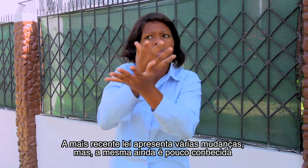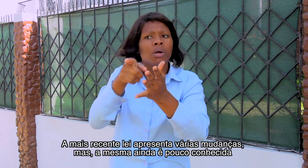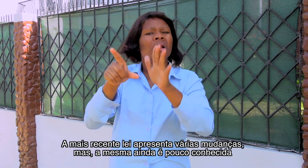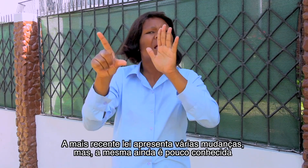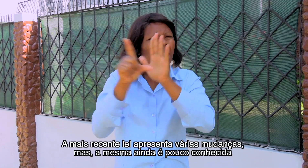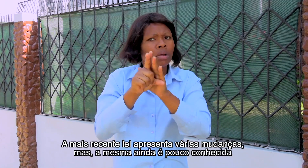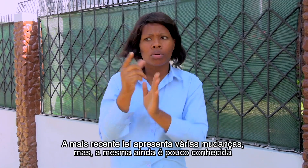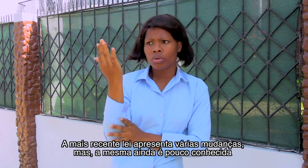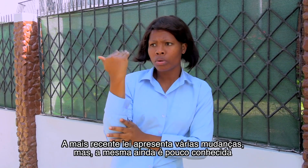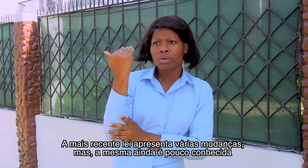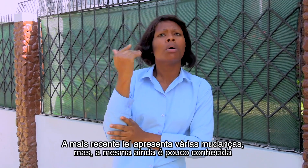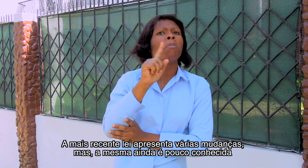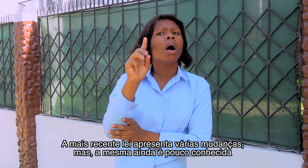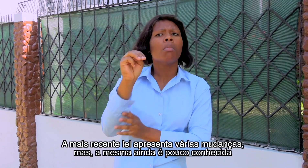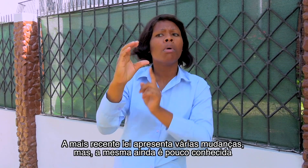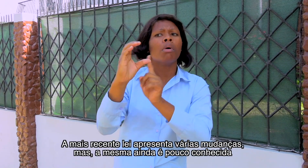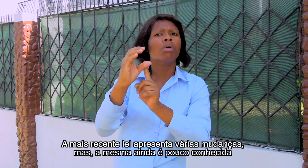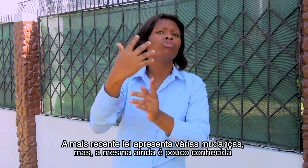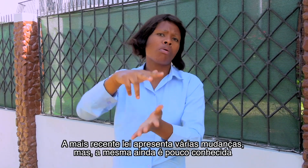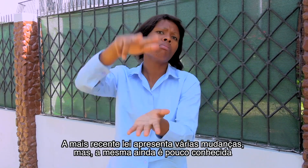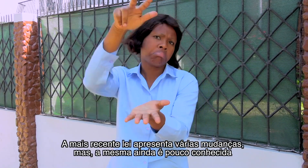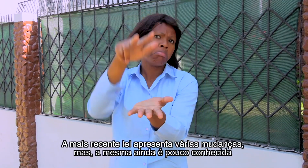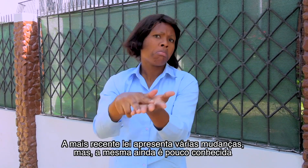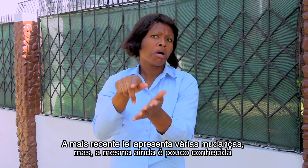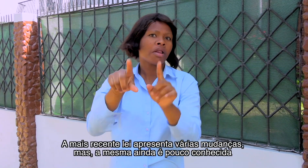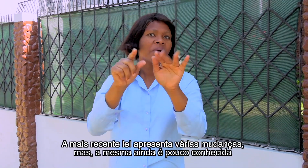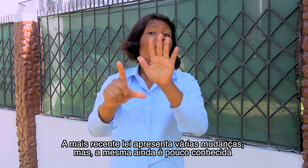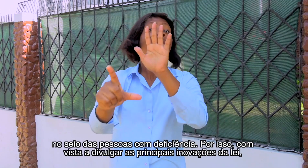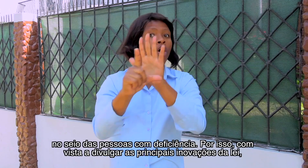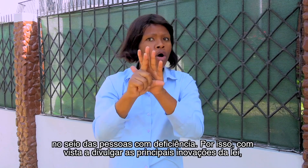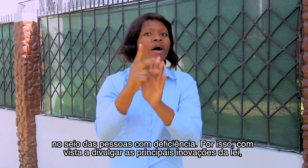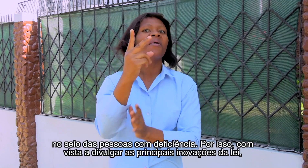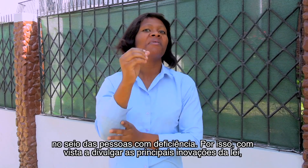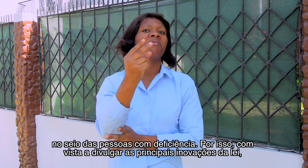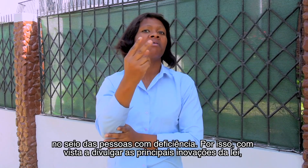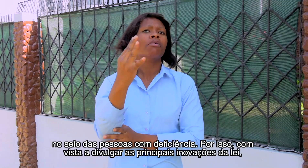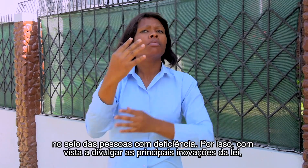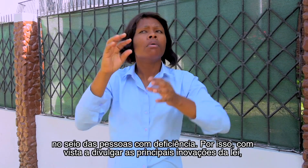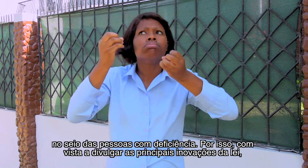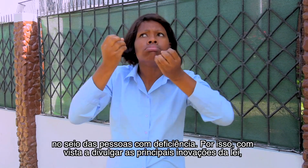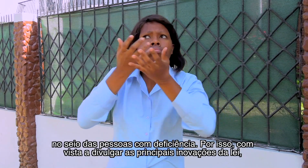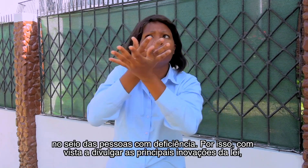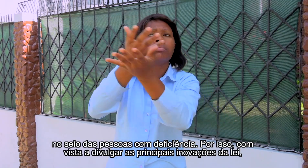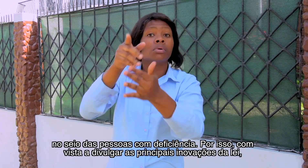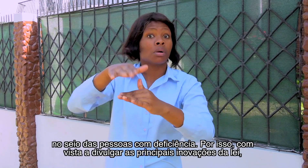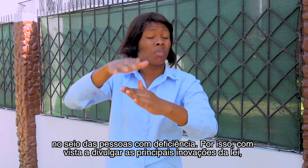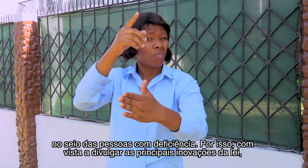lei apresenta várias mudanças, mas a mesma ainda é pouco conhecida, no seio das pessoas com deficiência. Por isso,